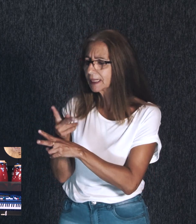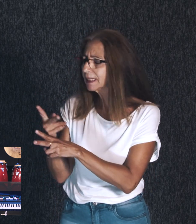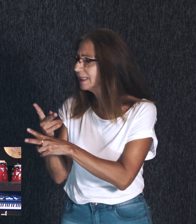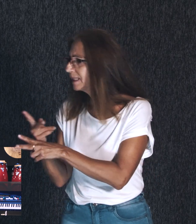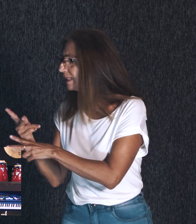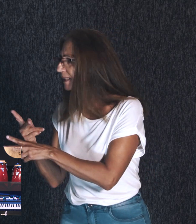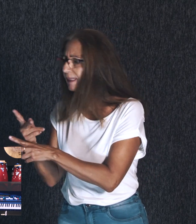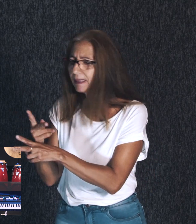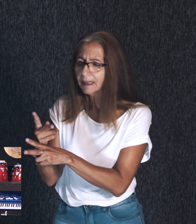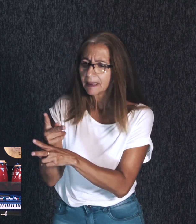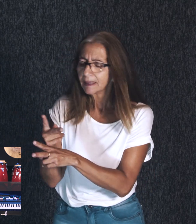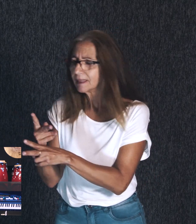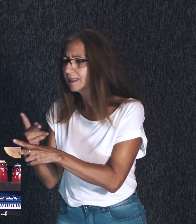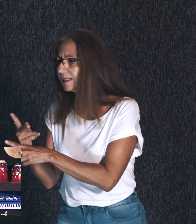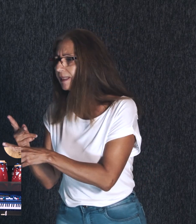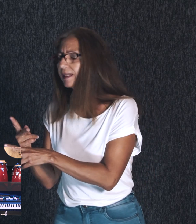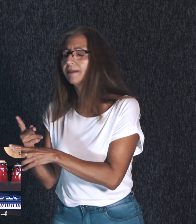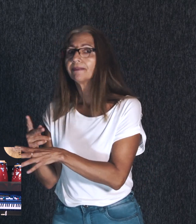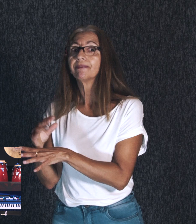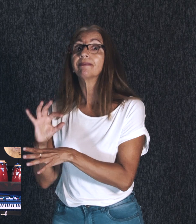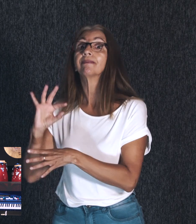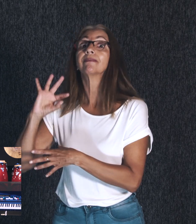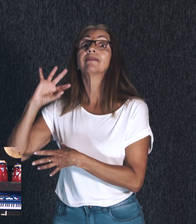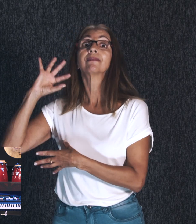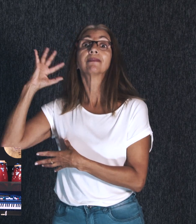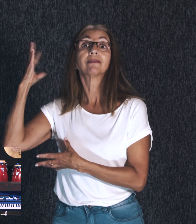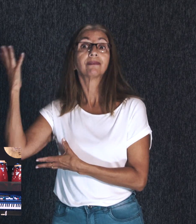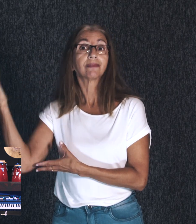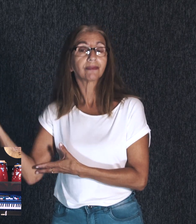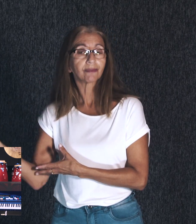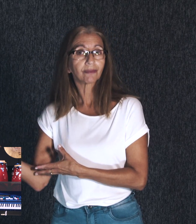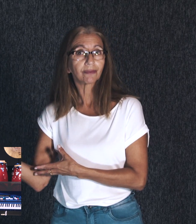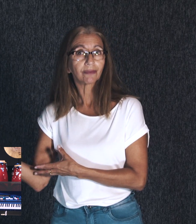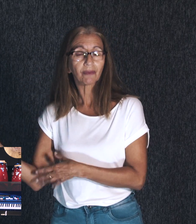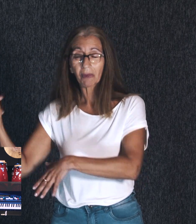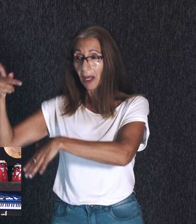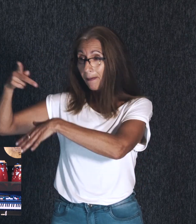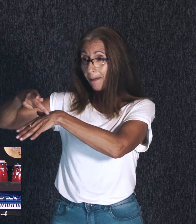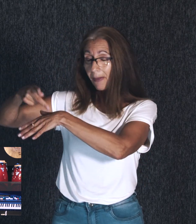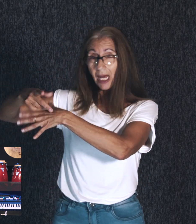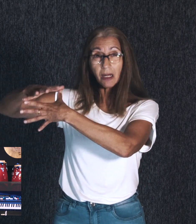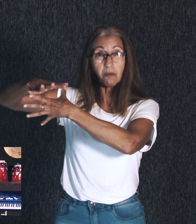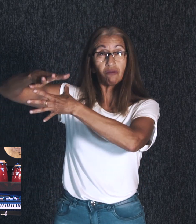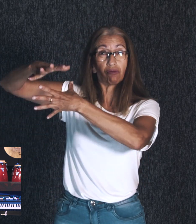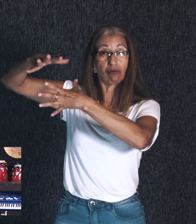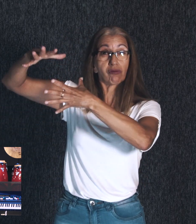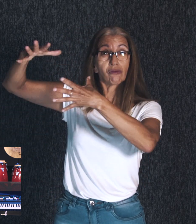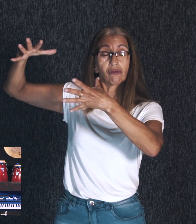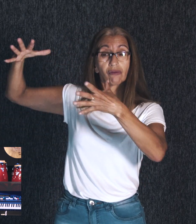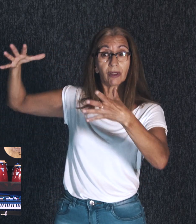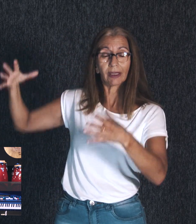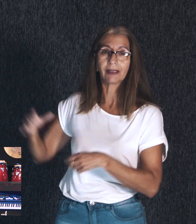chegou um momento que eles afastaram uma enorme pedra com a ajuda de um guindaste, e ele chamou mais uma vez pelo nome do